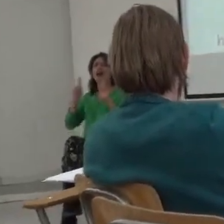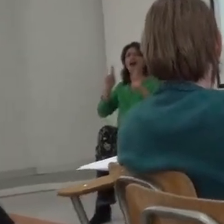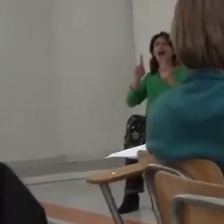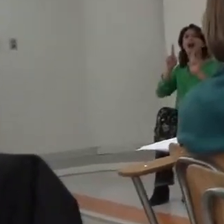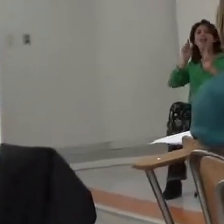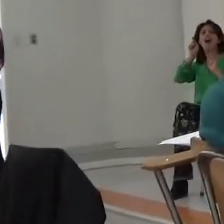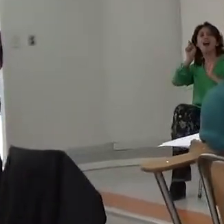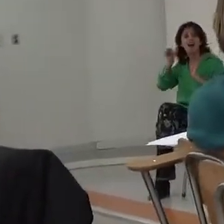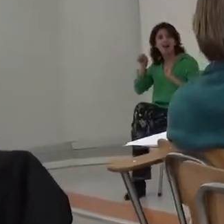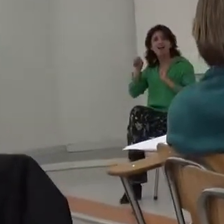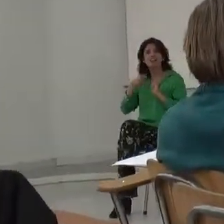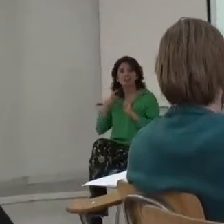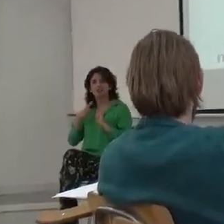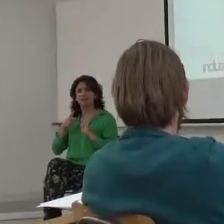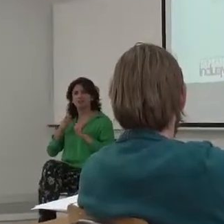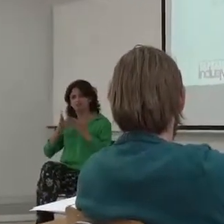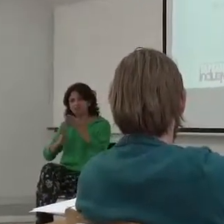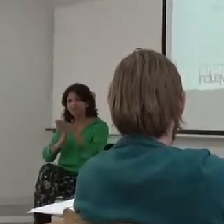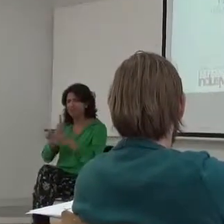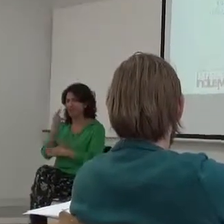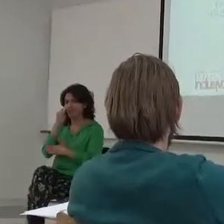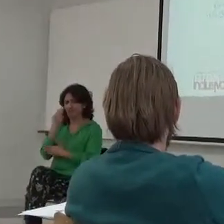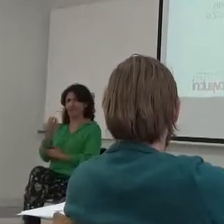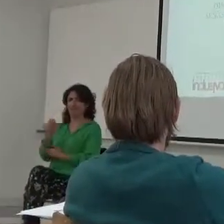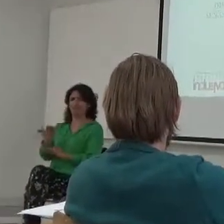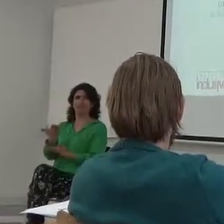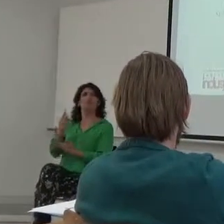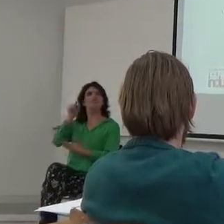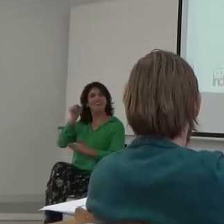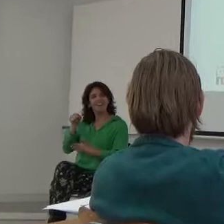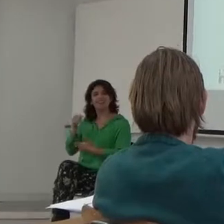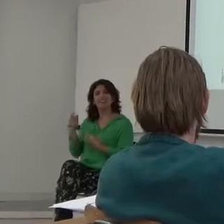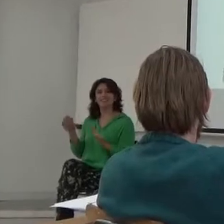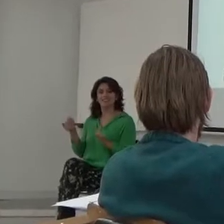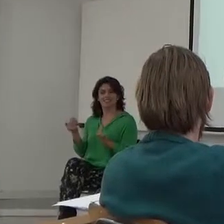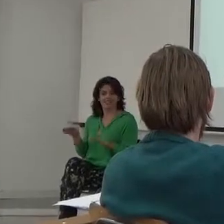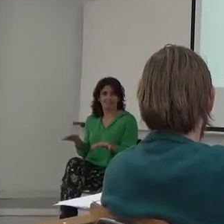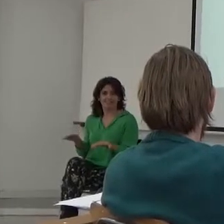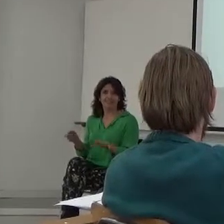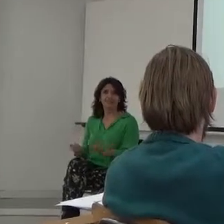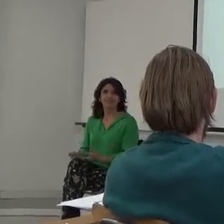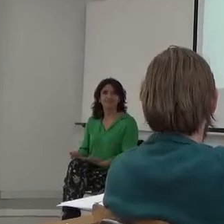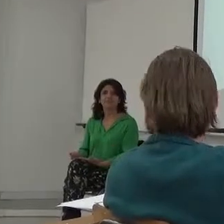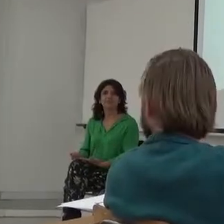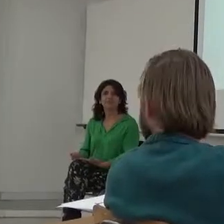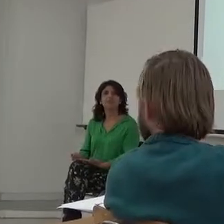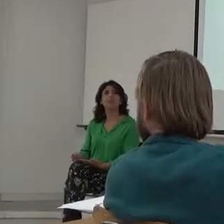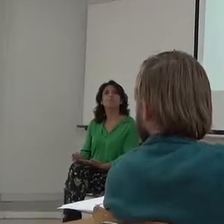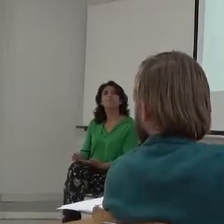que sigamos viéndolo porque es necesario. Y mi pregunta es,